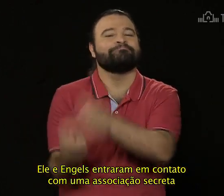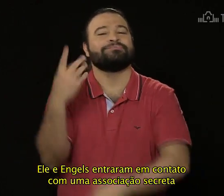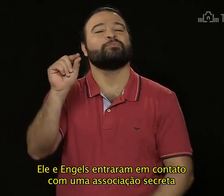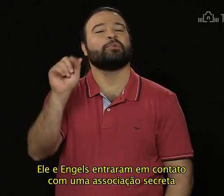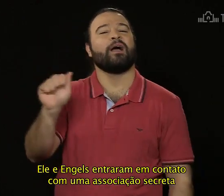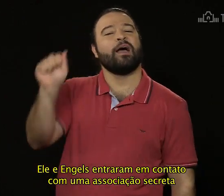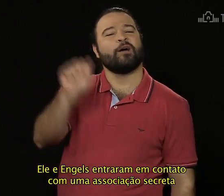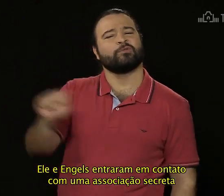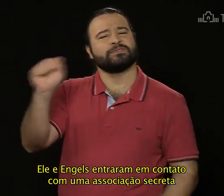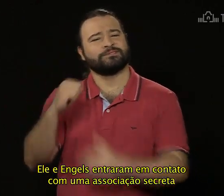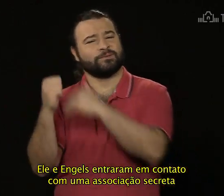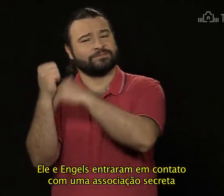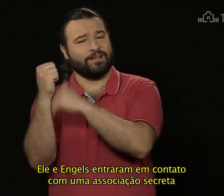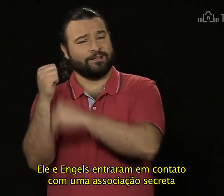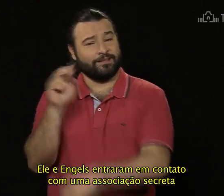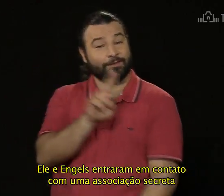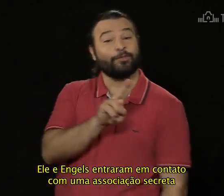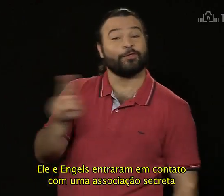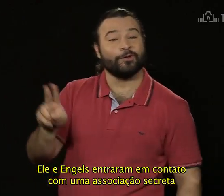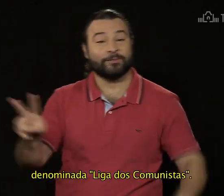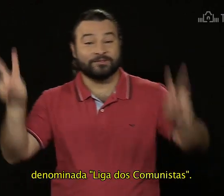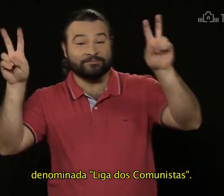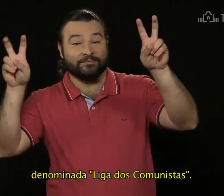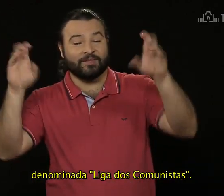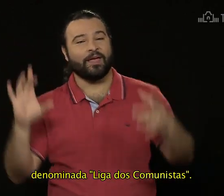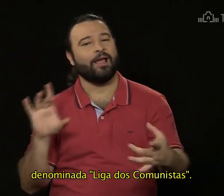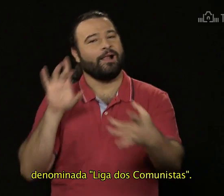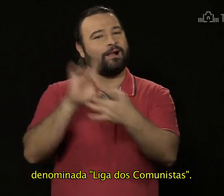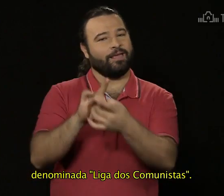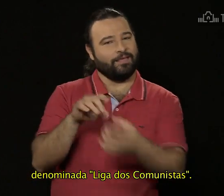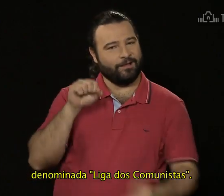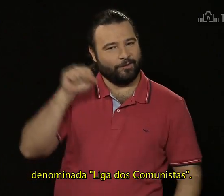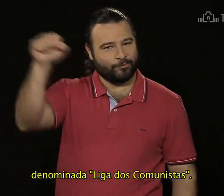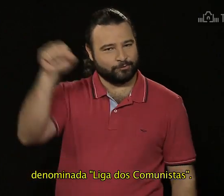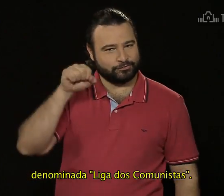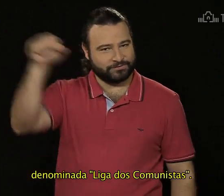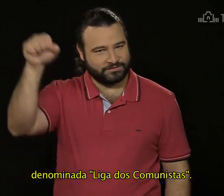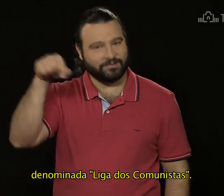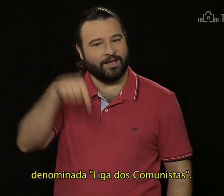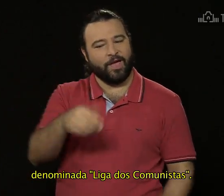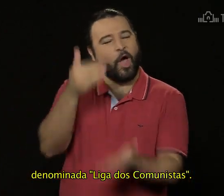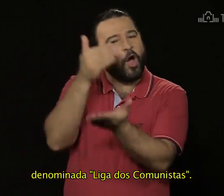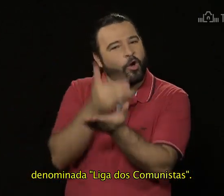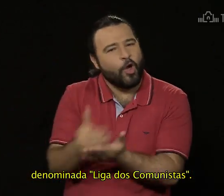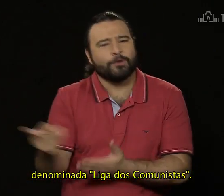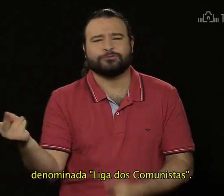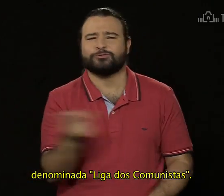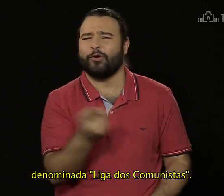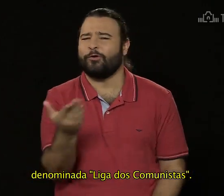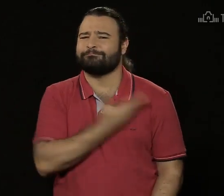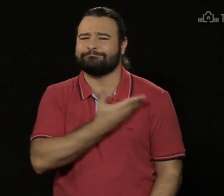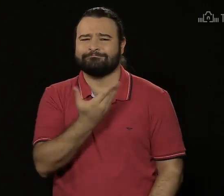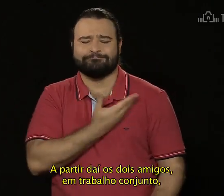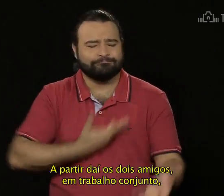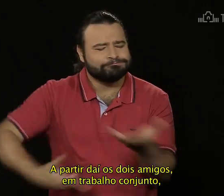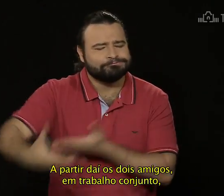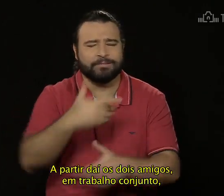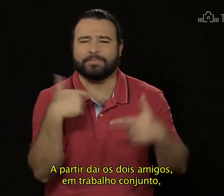contato com uma associação secreta denominada Liga dos Comunistas A partir daí